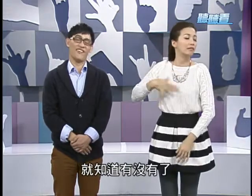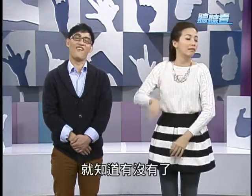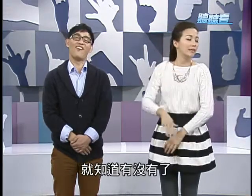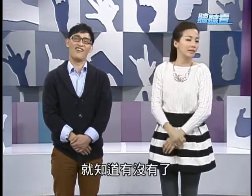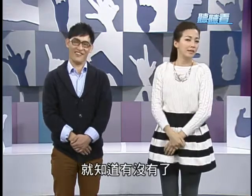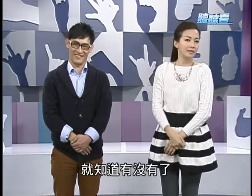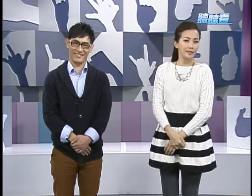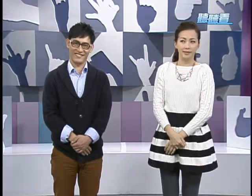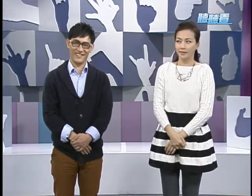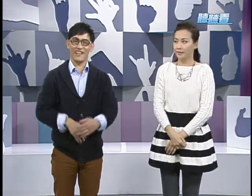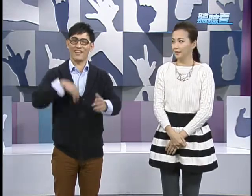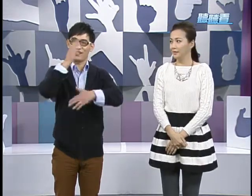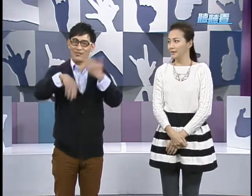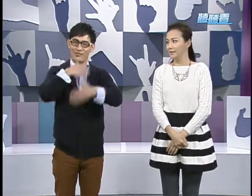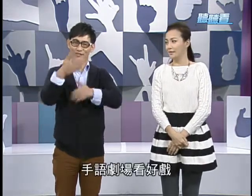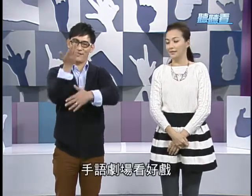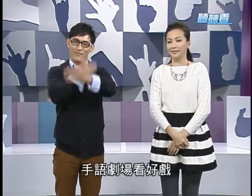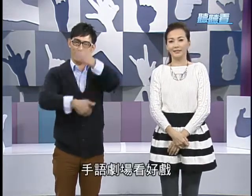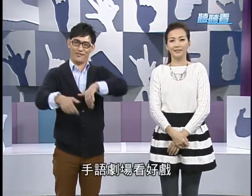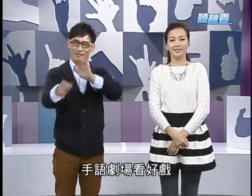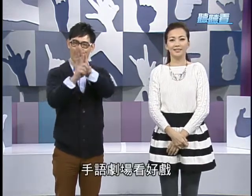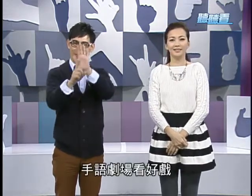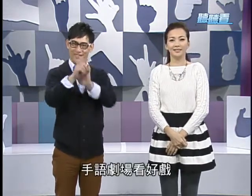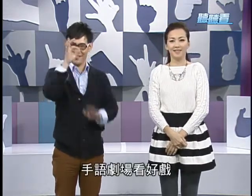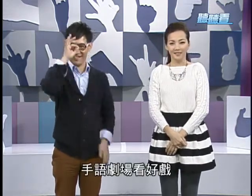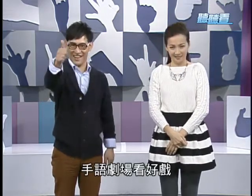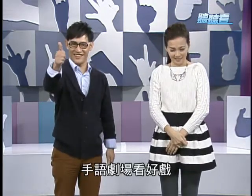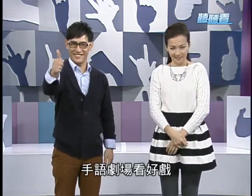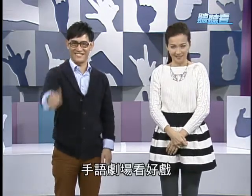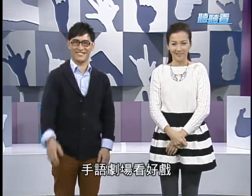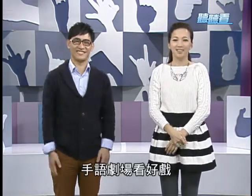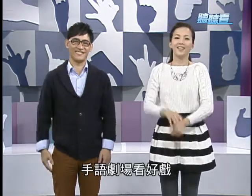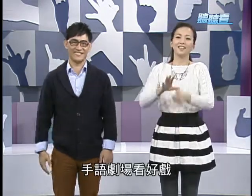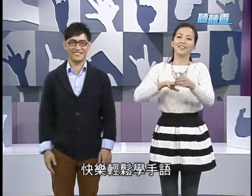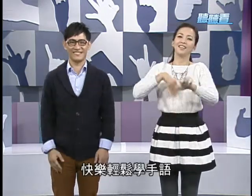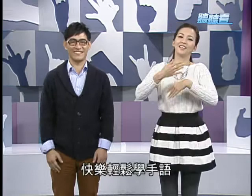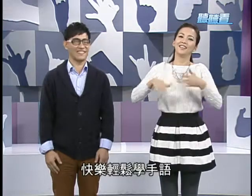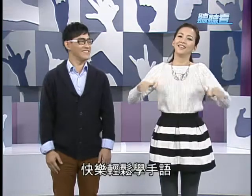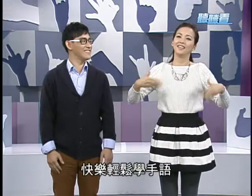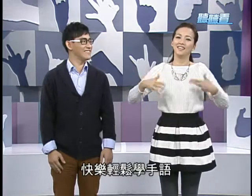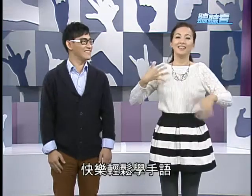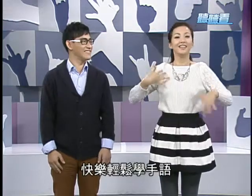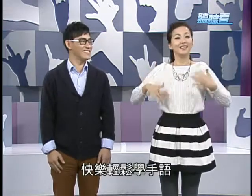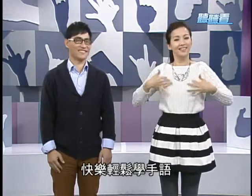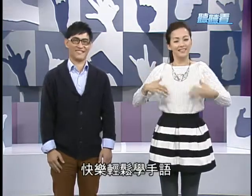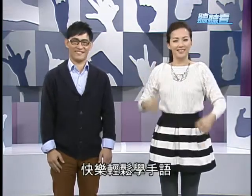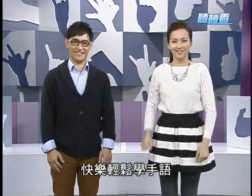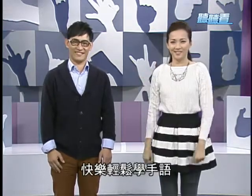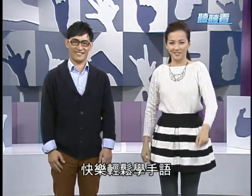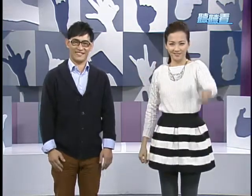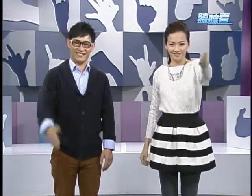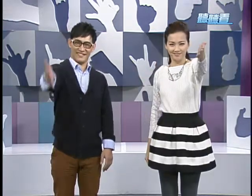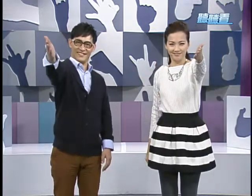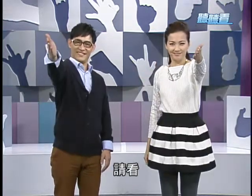有咯。 手语剧场看好戏， 快乐轻松学手语， 请看。